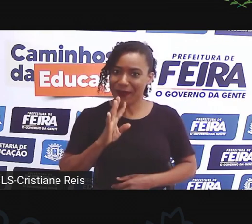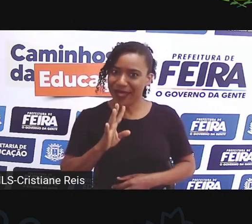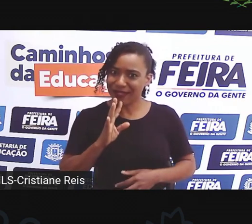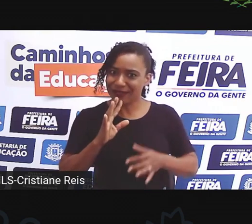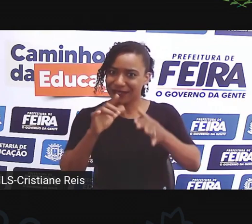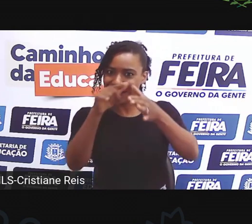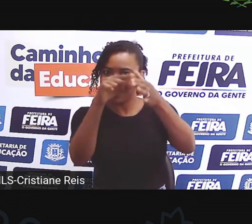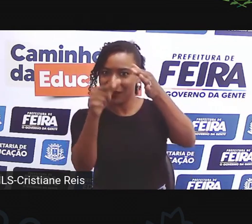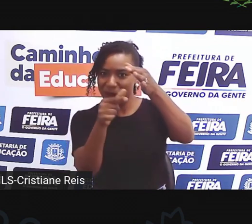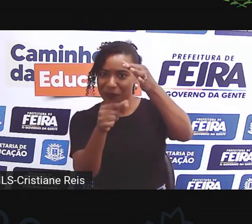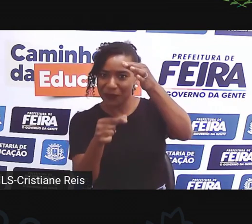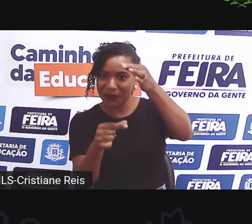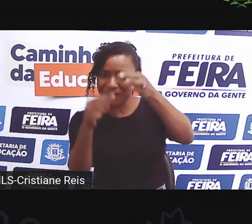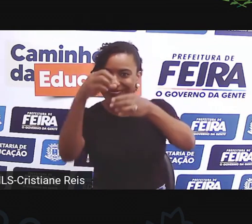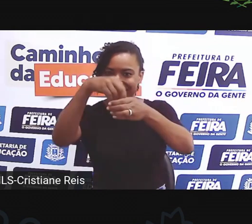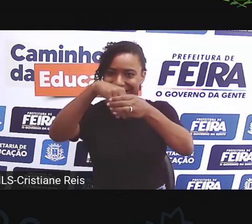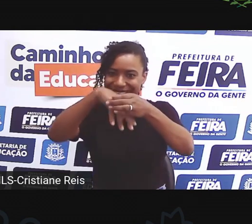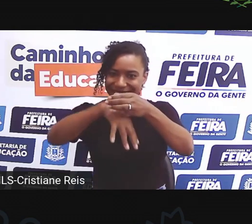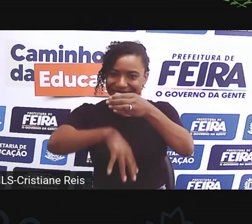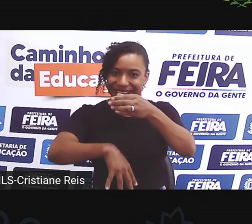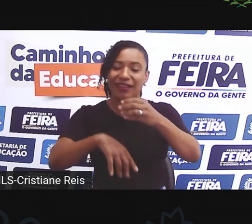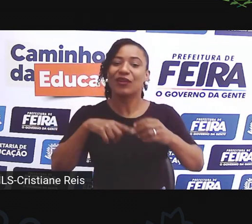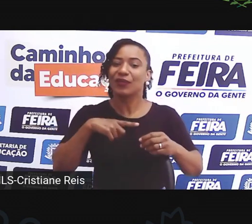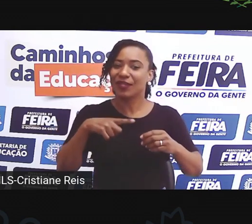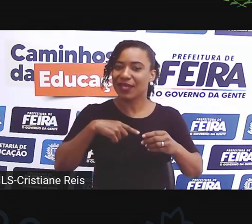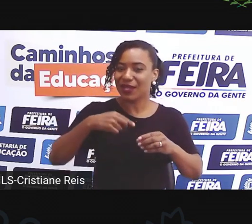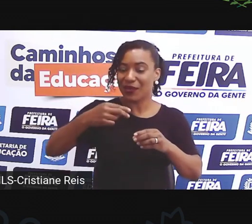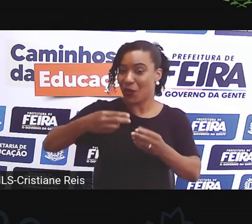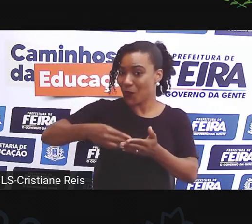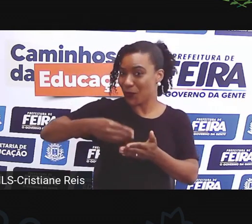funil? Tem colheres,